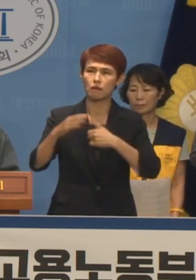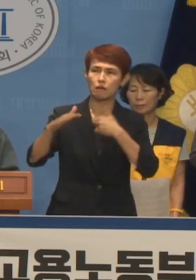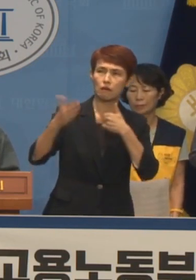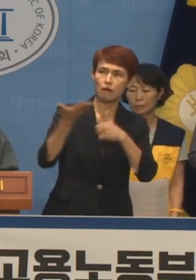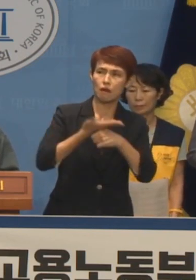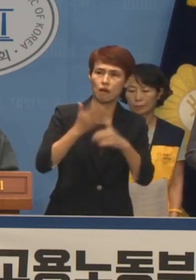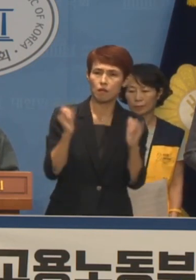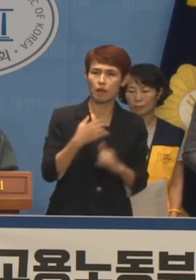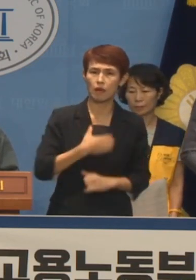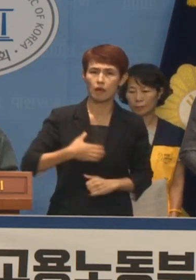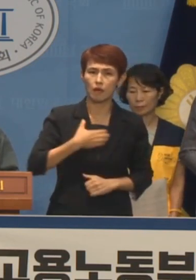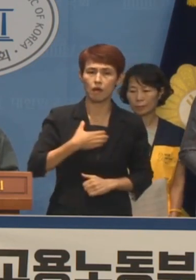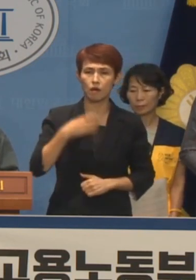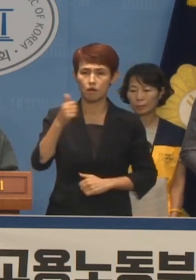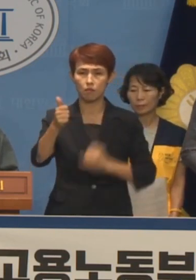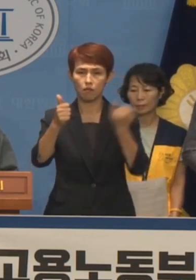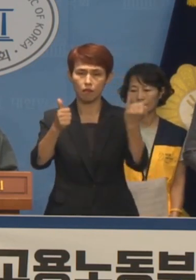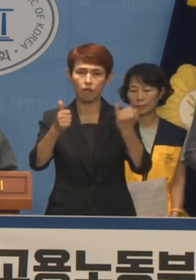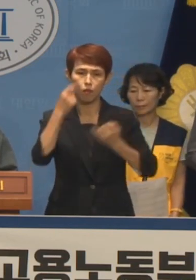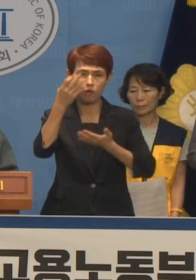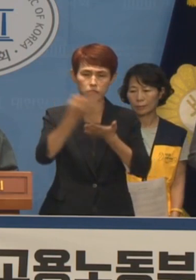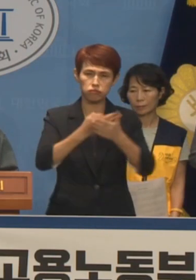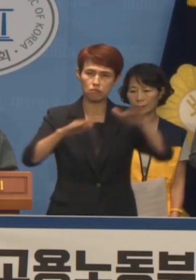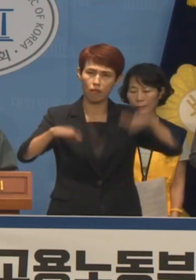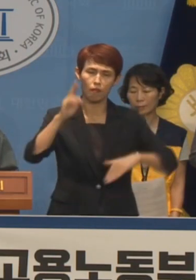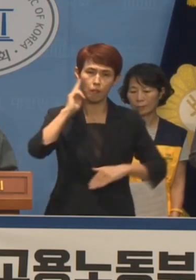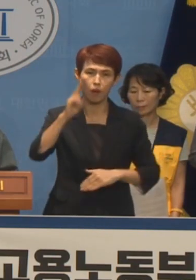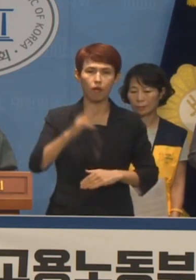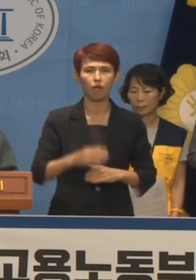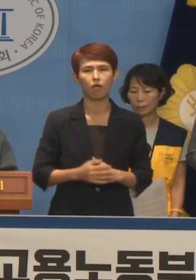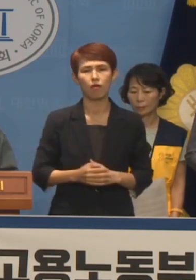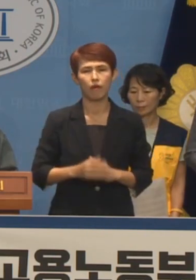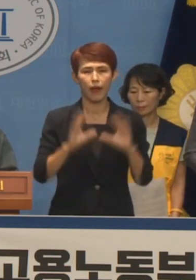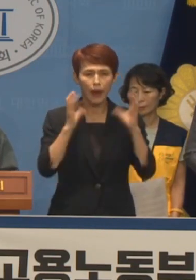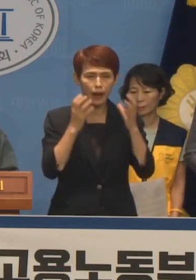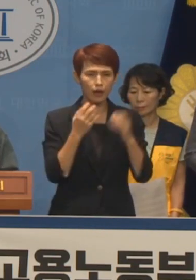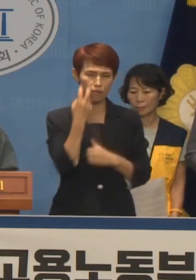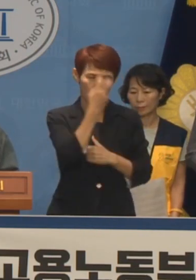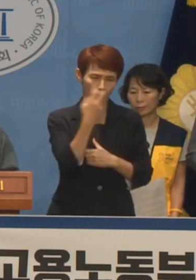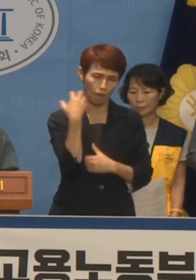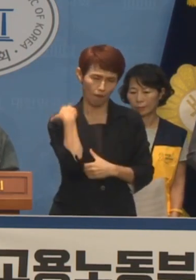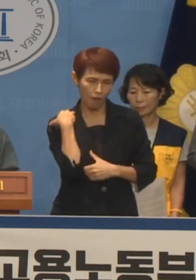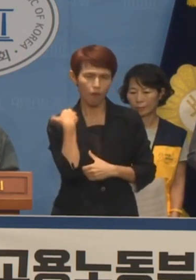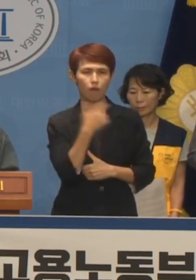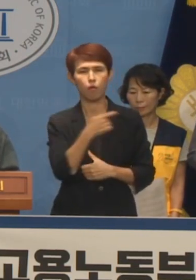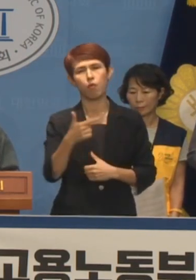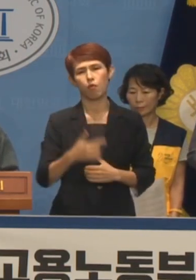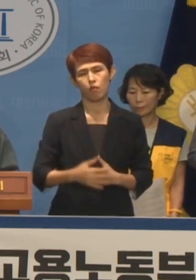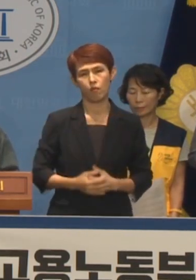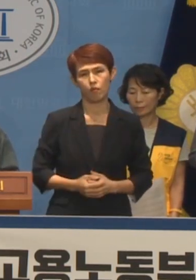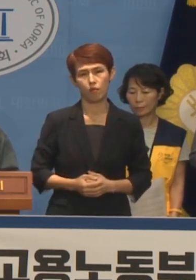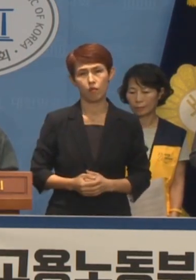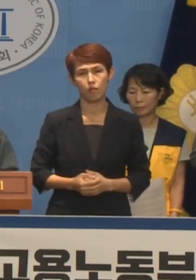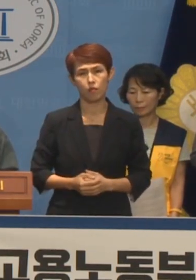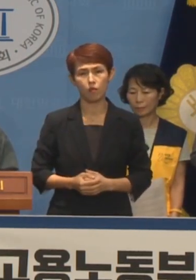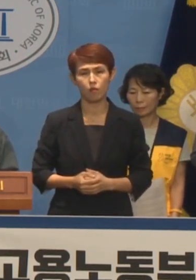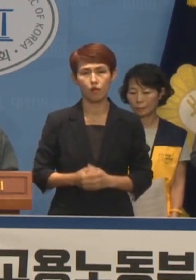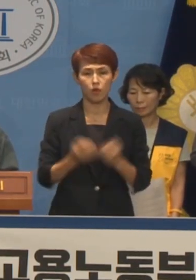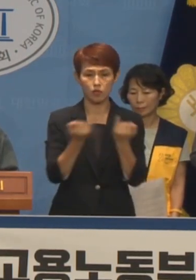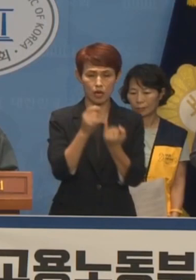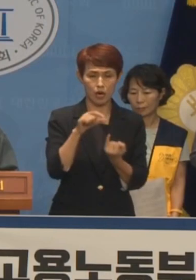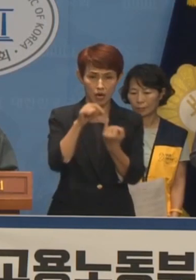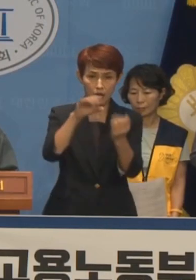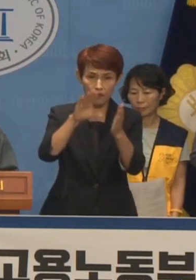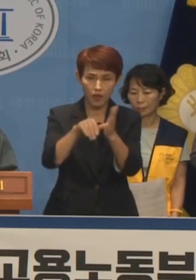성별 임금 격차로 저임금과 장시간 근로에 독박 돌봄까지 이중고에 시달리고 있습니다. 또한 채용 단계에서부터